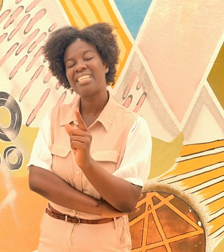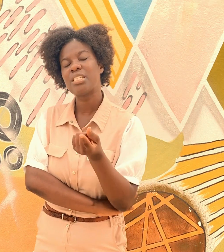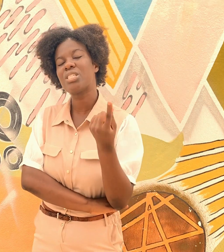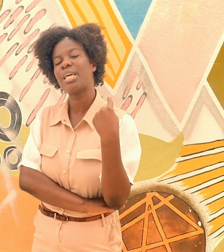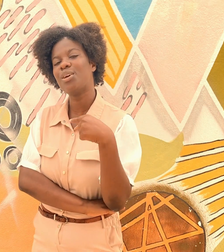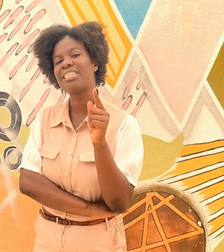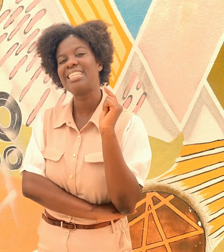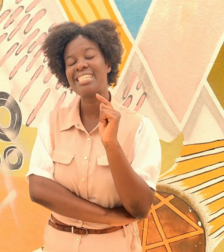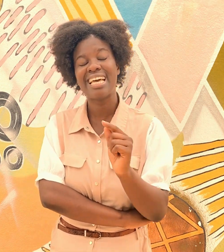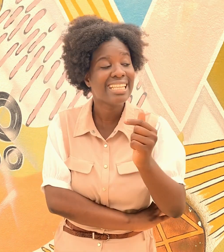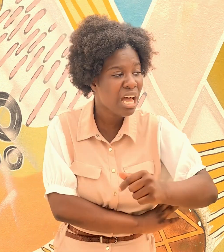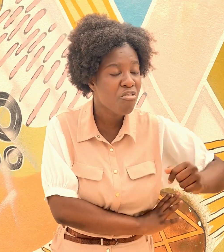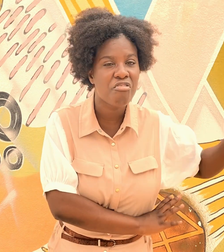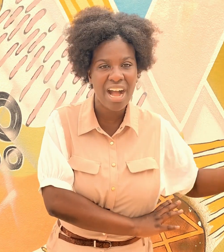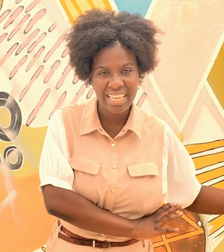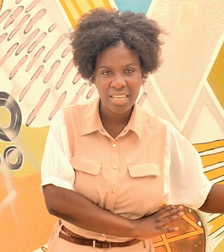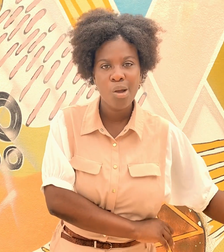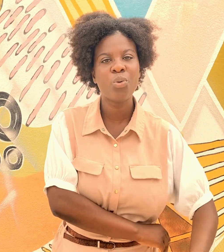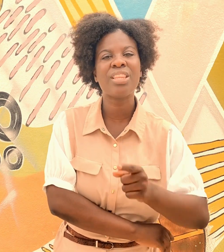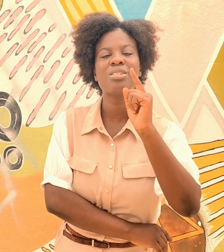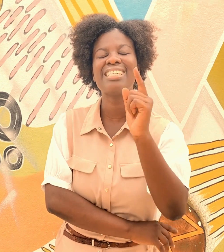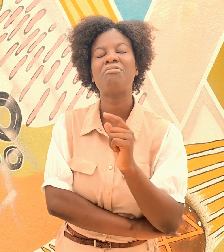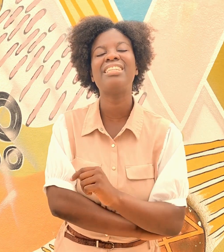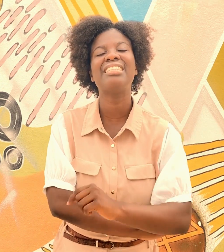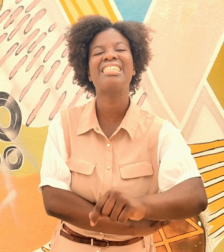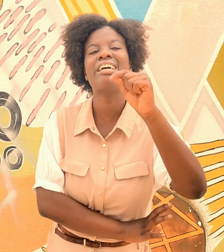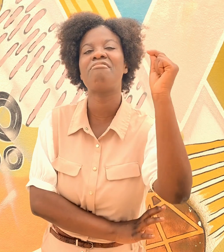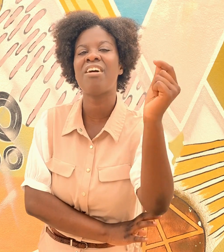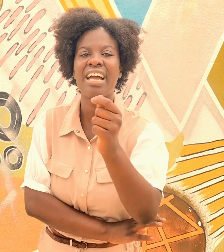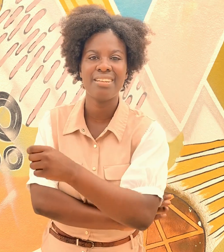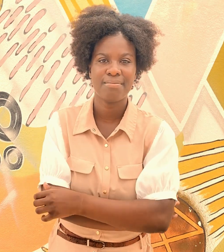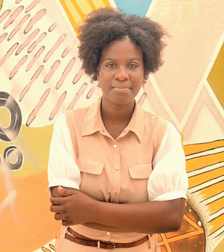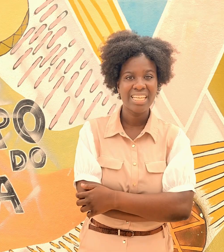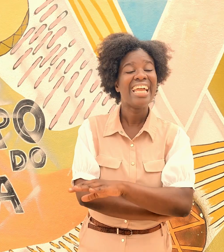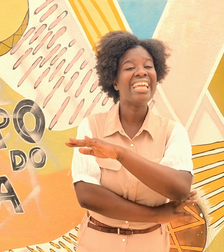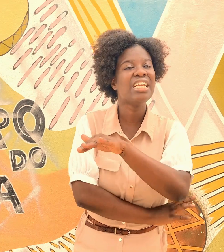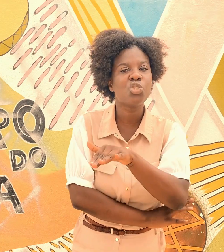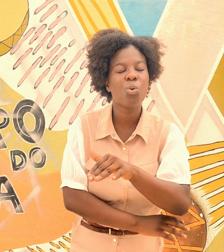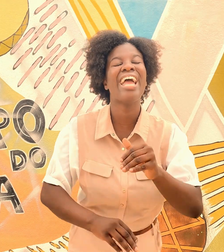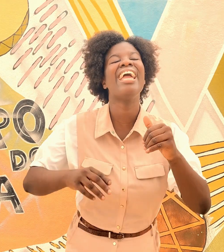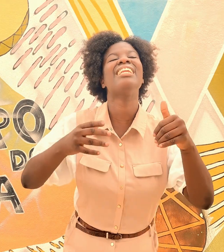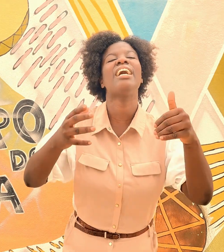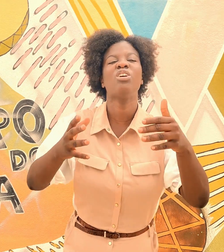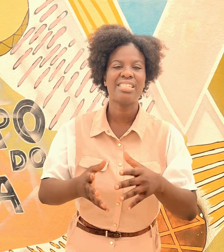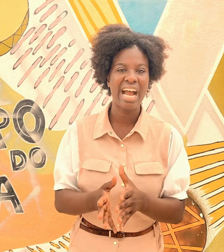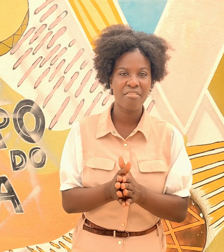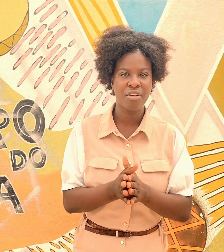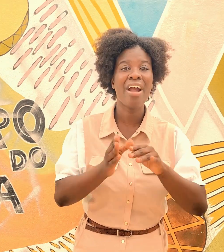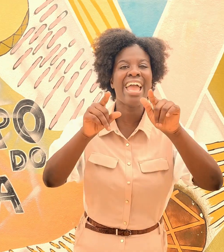se o Senhor te disser não vai, o teu ser vai te dizer vai. E isso é inegociável. Eu